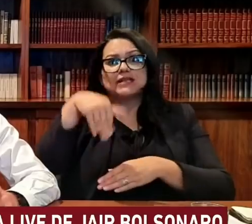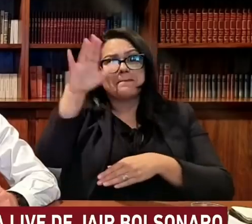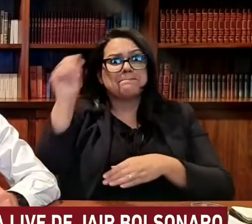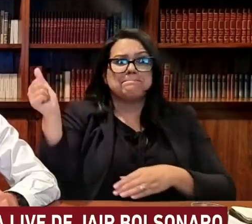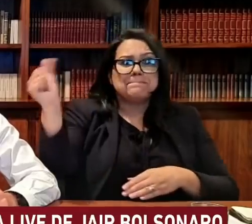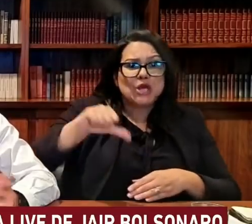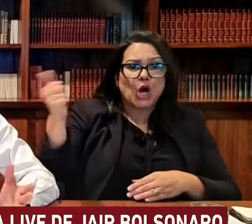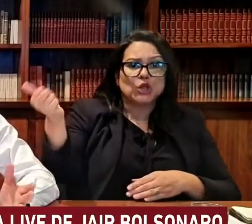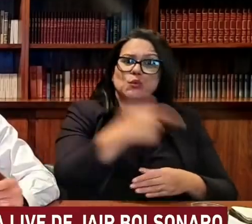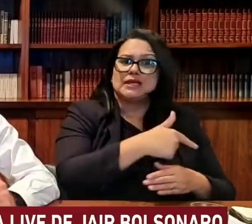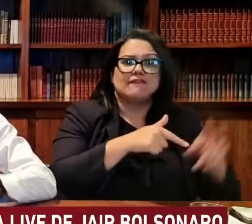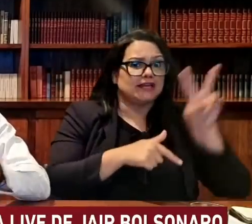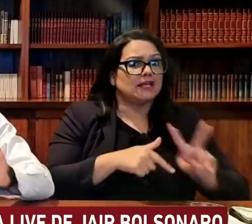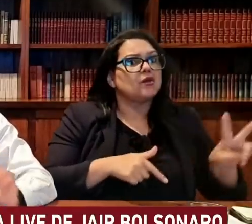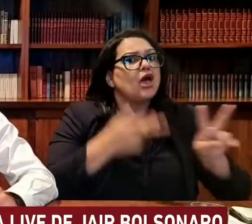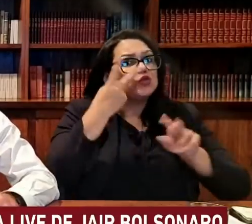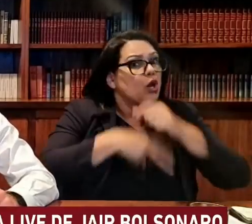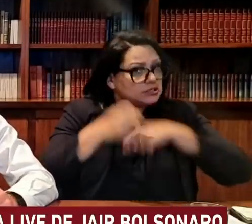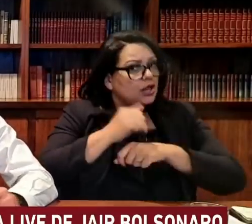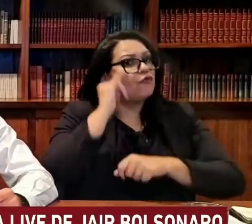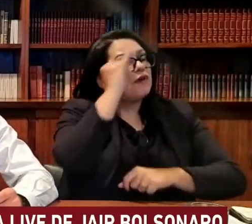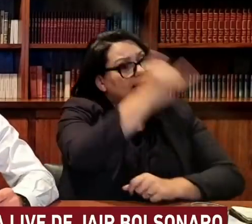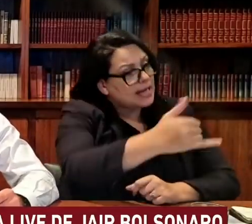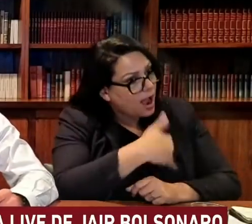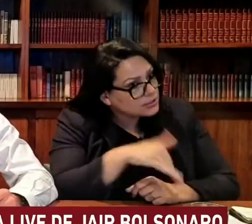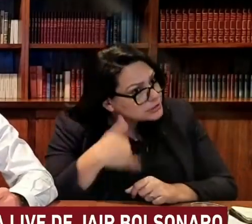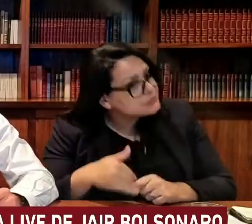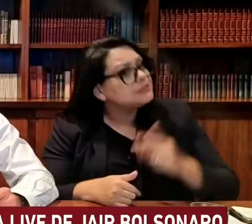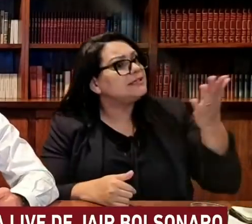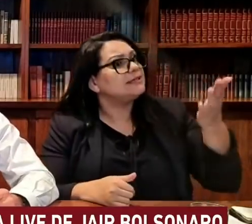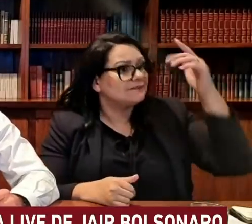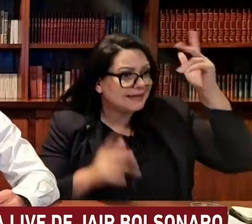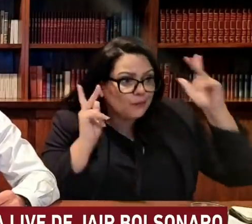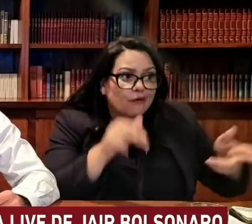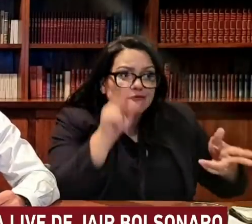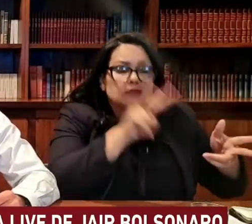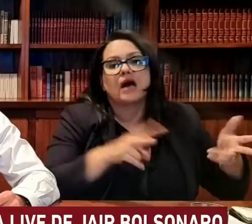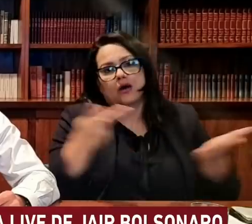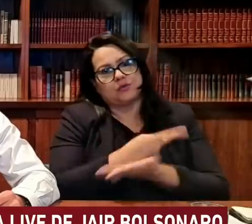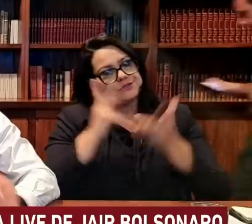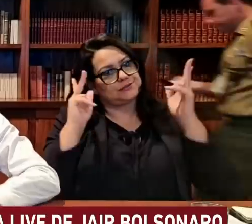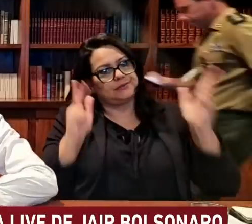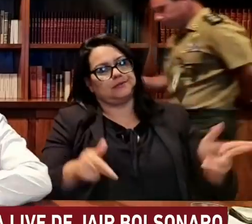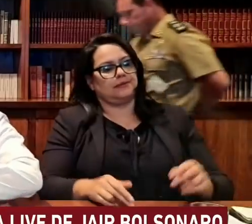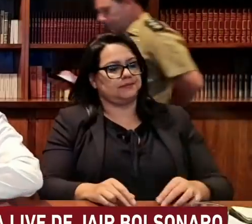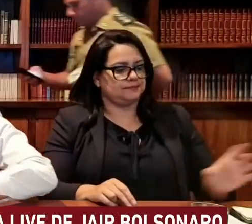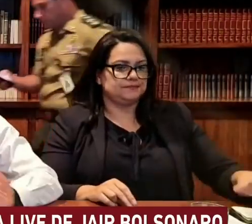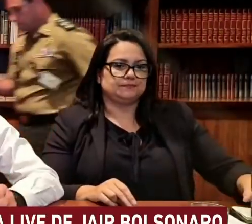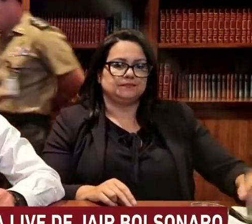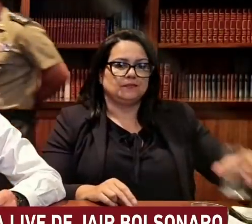ia acontecer. Não precisa ter bola de cristal, não, mas não vamos polemizar esse assunto, não. É a última, hein, Cid? É duas, hein?